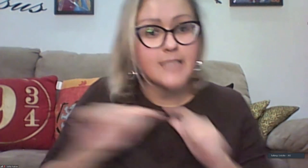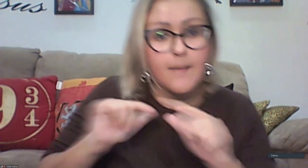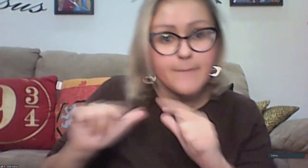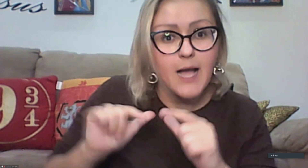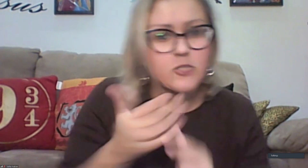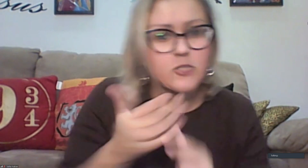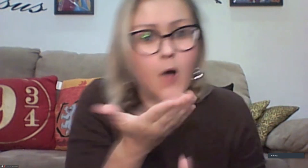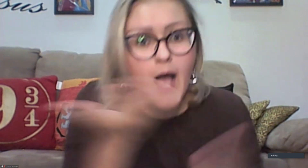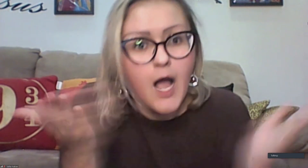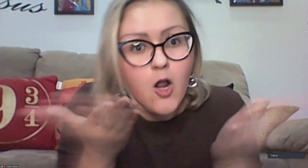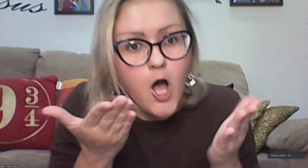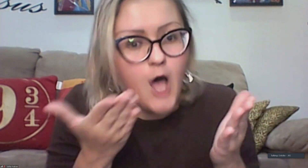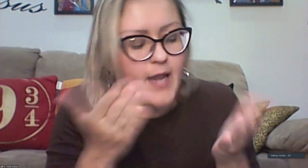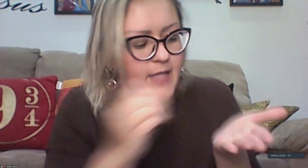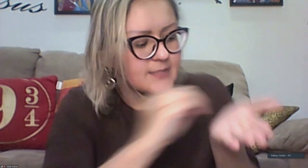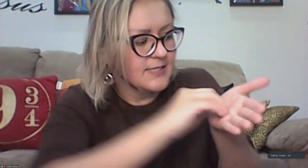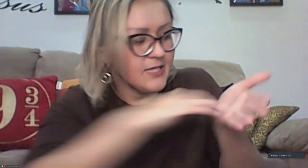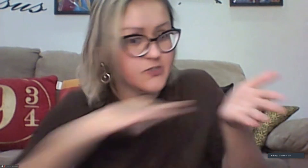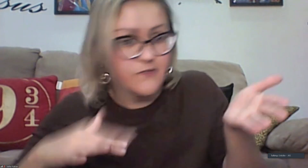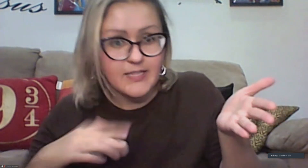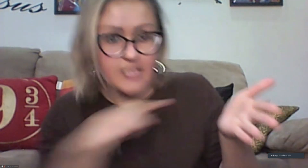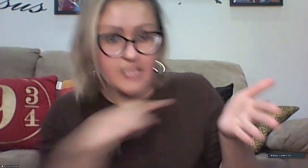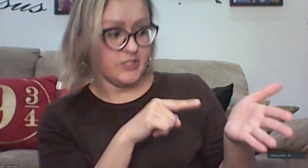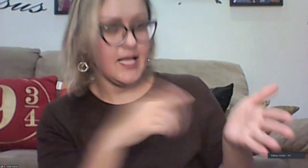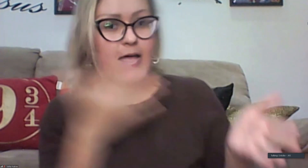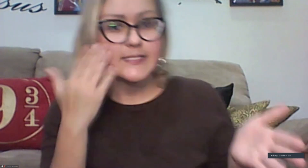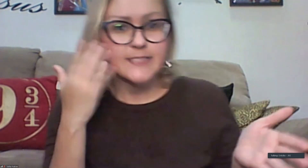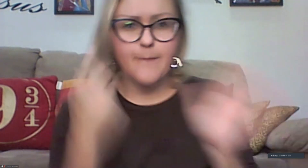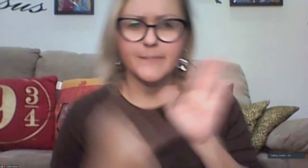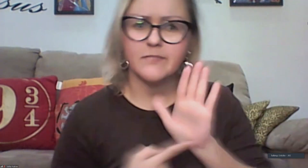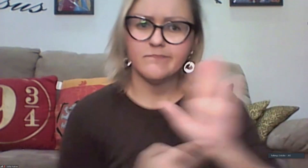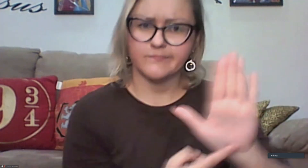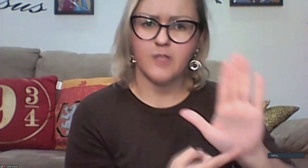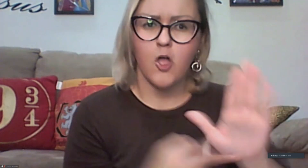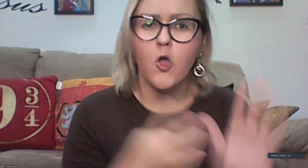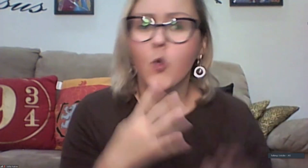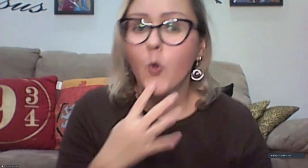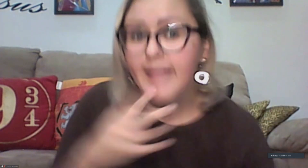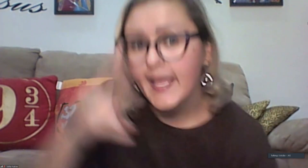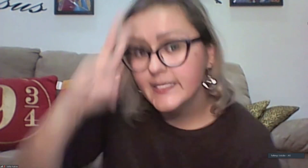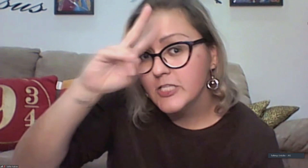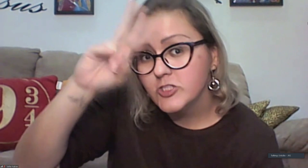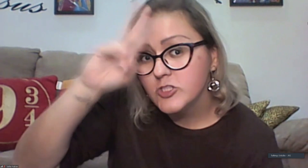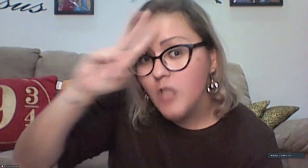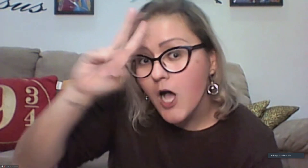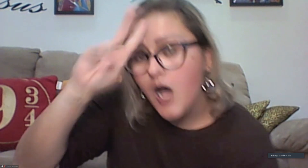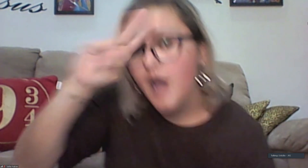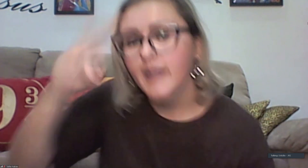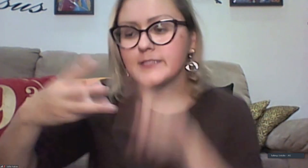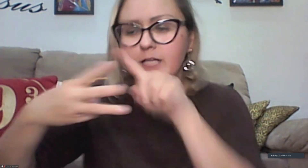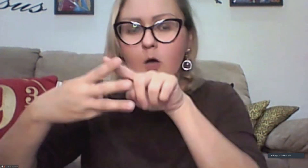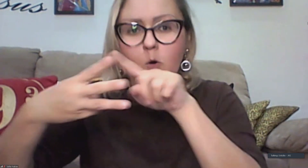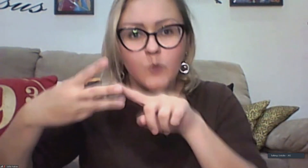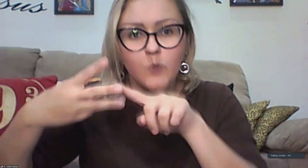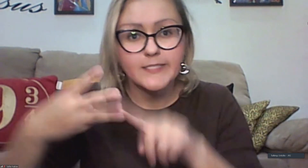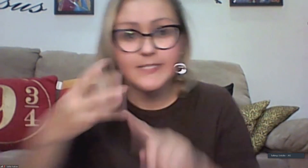um trabalho assim, agora nós vamos fazer uma atividade dessa forma. Você conhece essa história dos